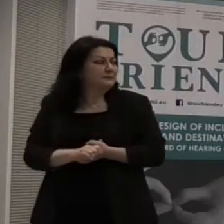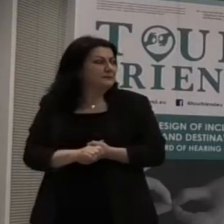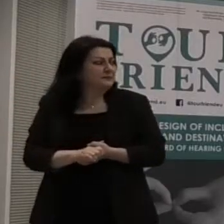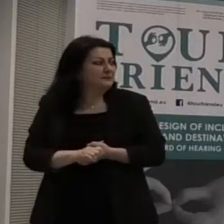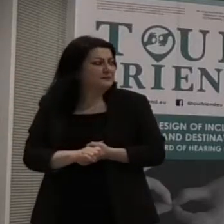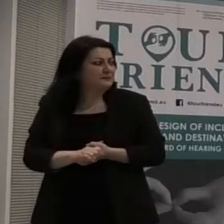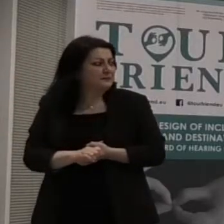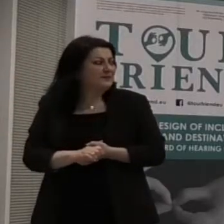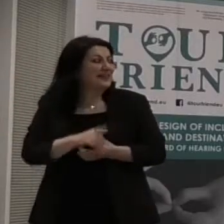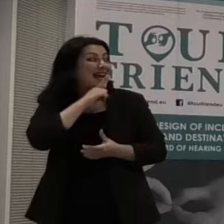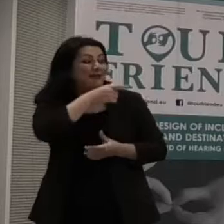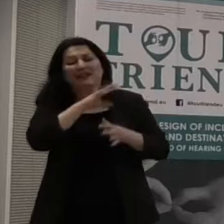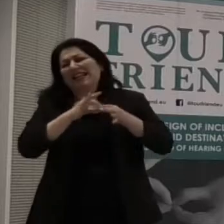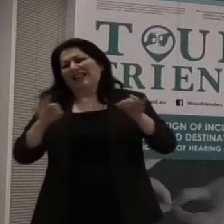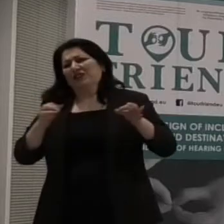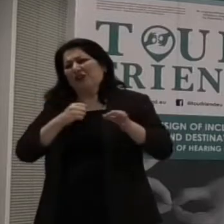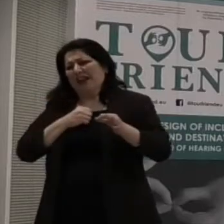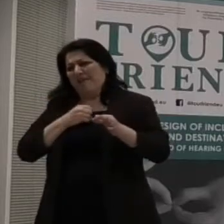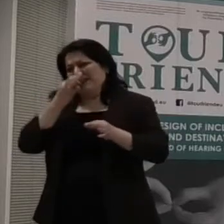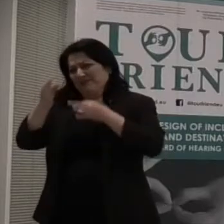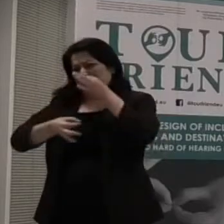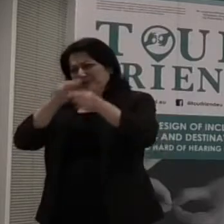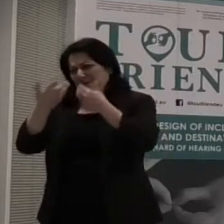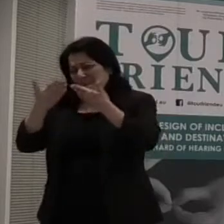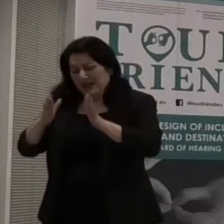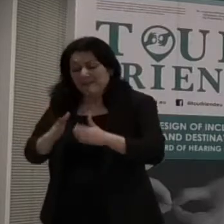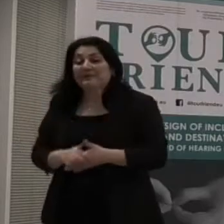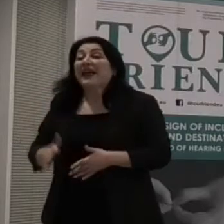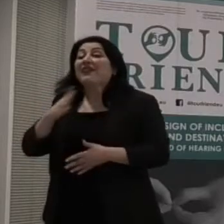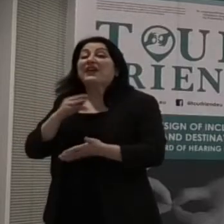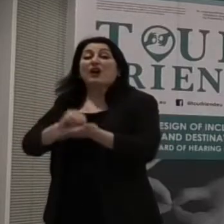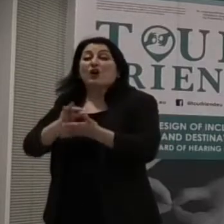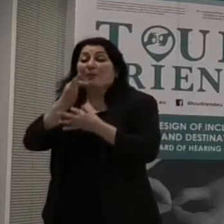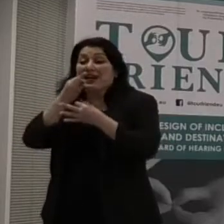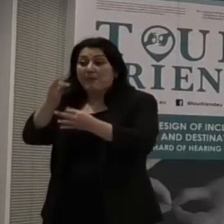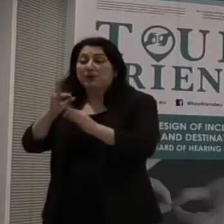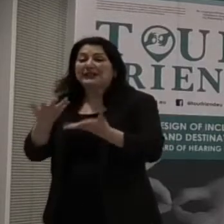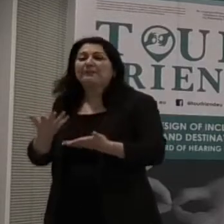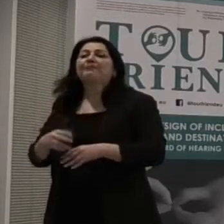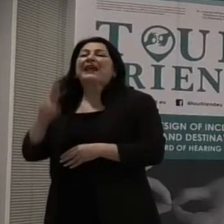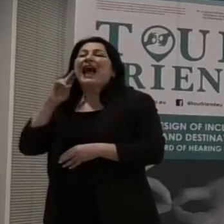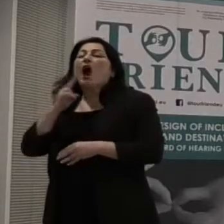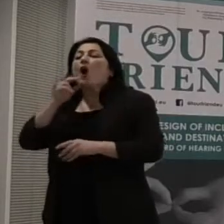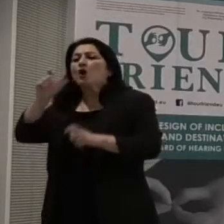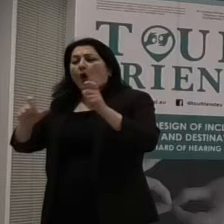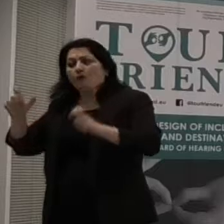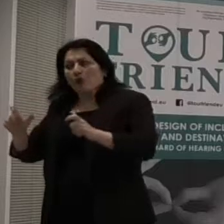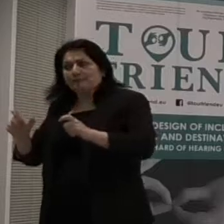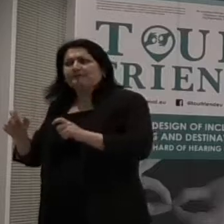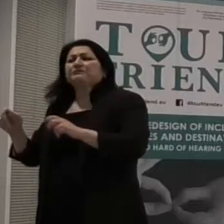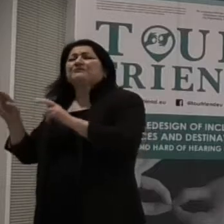Λοιπόν, αυτό είναι η ιστορία μας, που την είπαμε μόλις. Να πούμε επίσης ότι η κοφή υπολογίζεται με βάση την Ομοσπονδία Κοφών γύρω